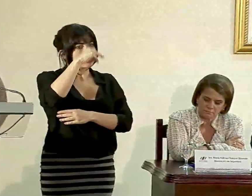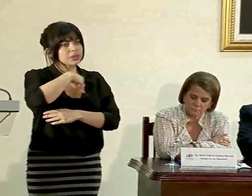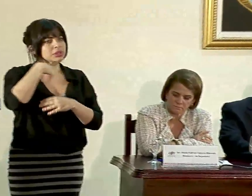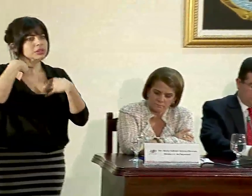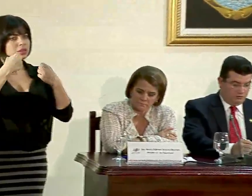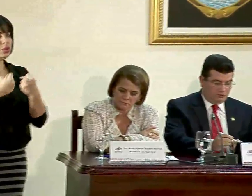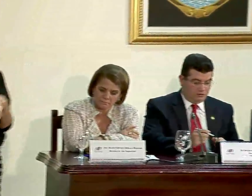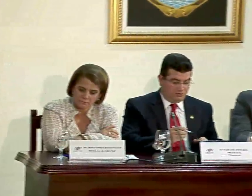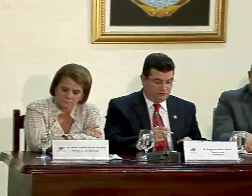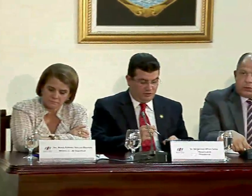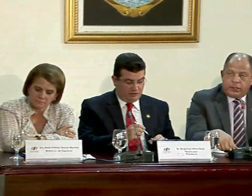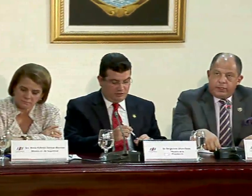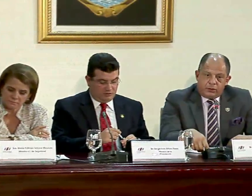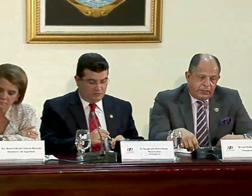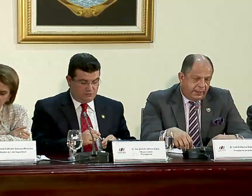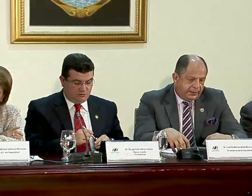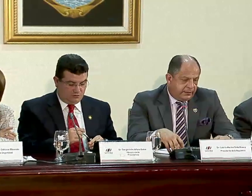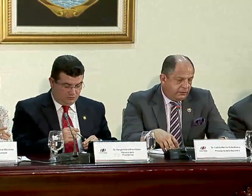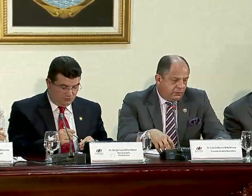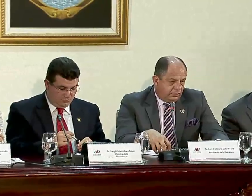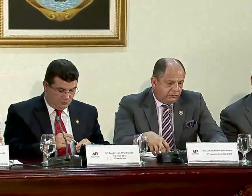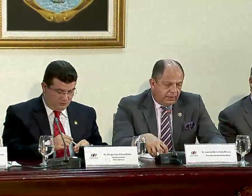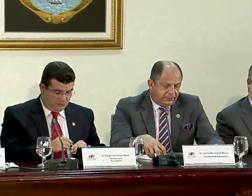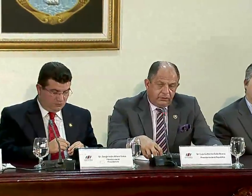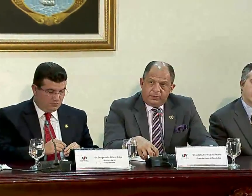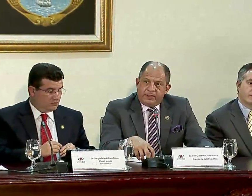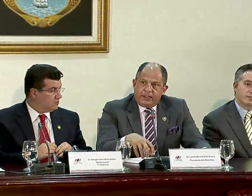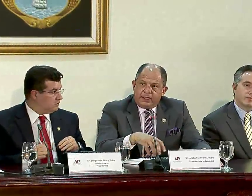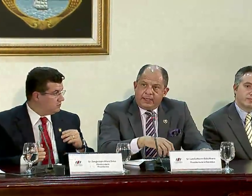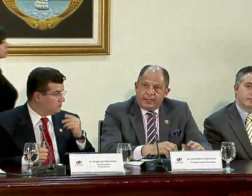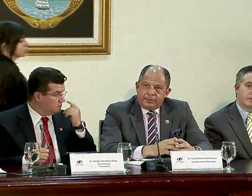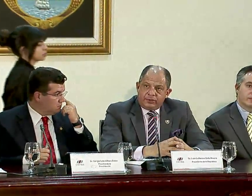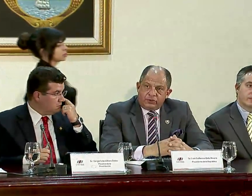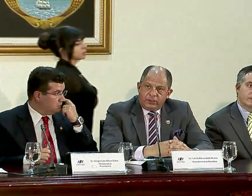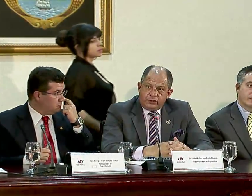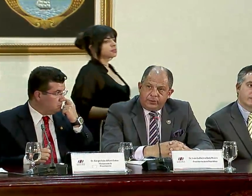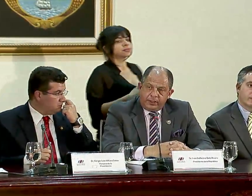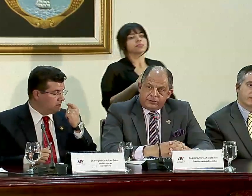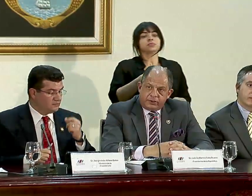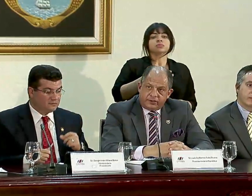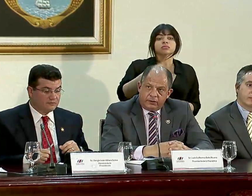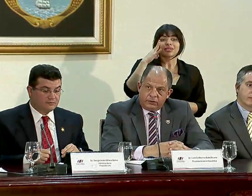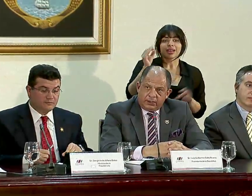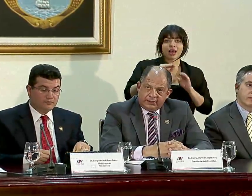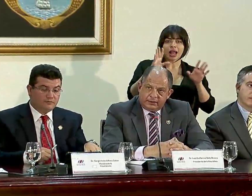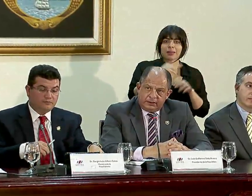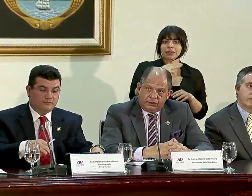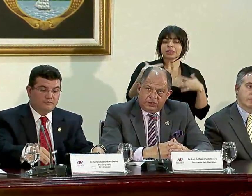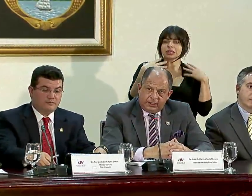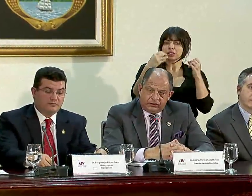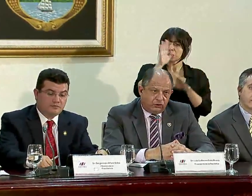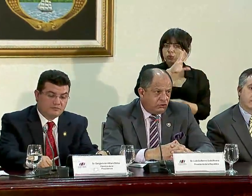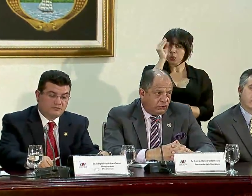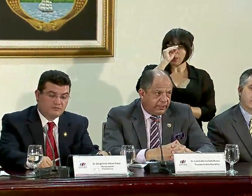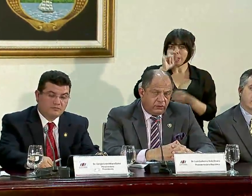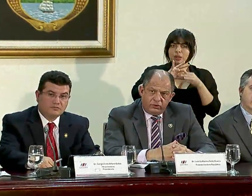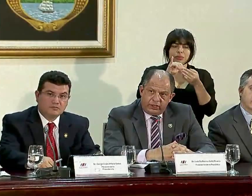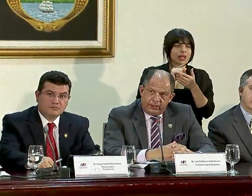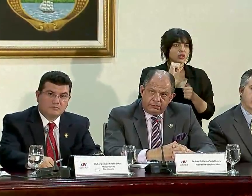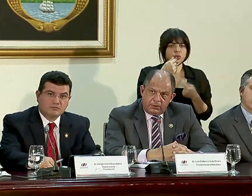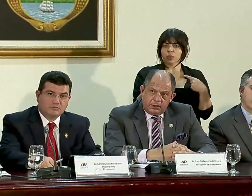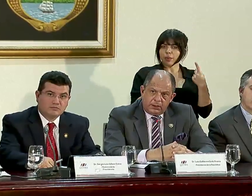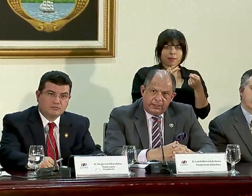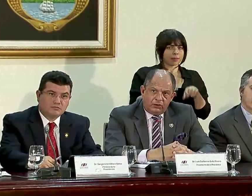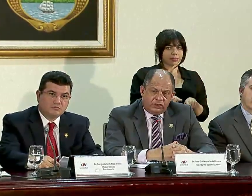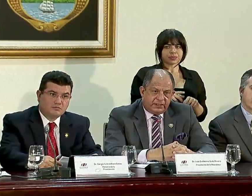Salud? Bueno, creo que ha sido absolutamente clara la posición del señor Ministro de Salud en el sentido de que esto no va a